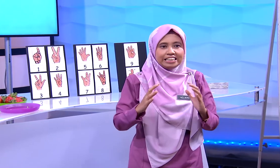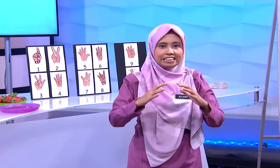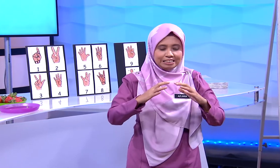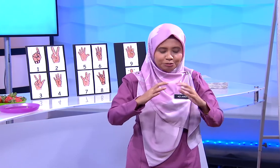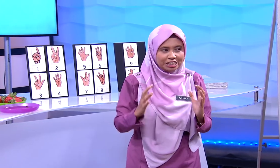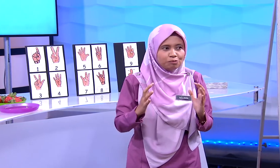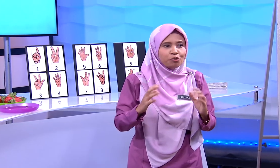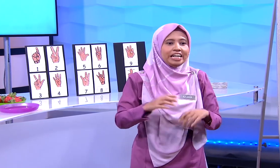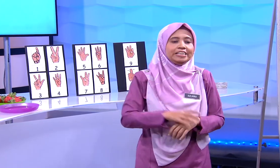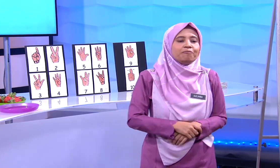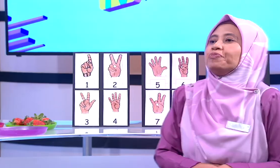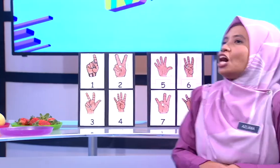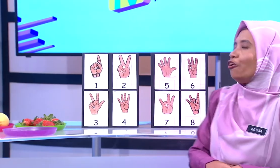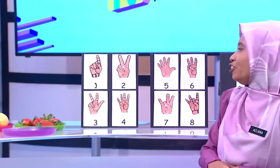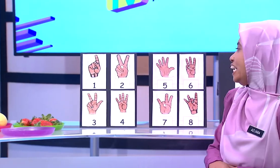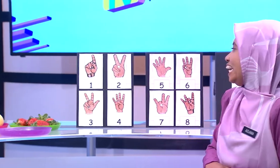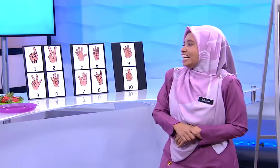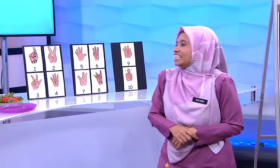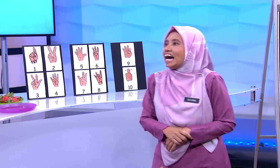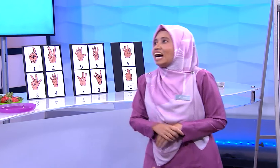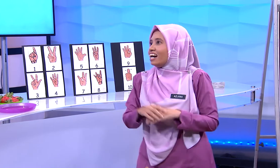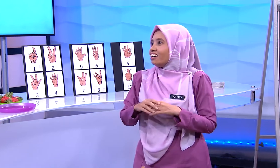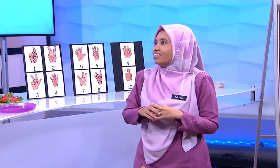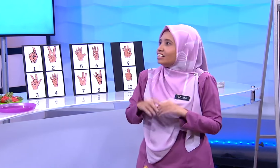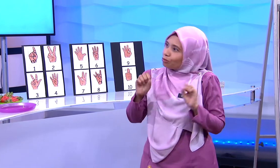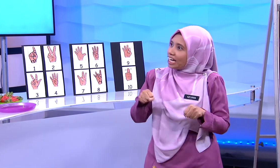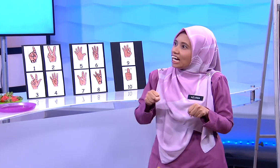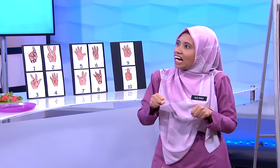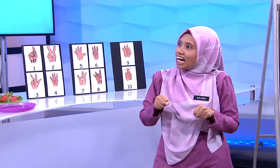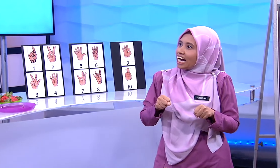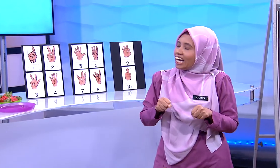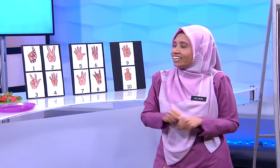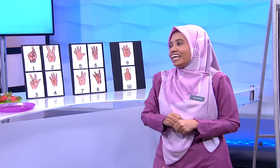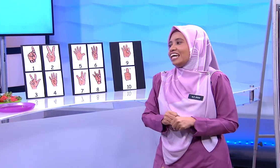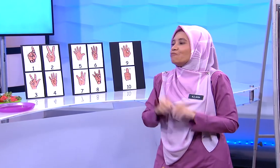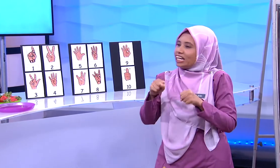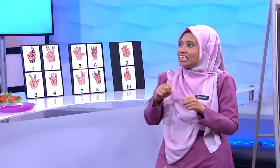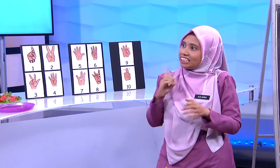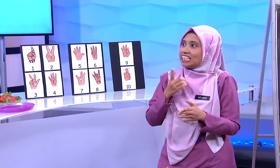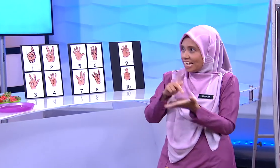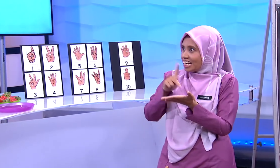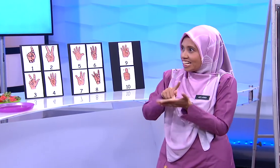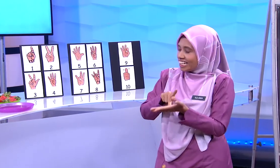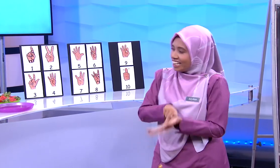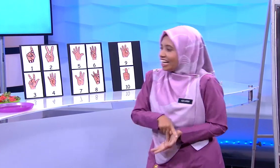begitu bukain oke nah enggak boleh Enggak boleh belanja boleh-boleh